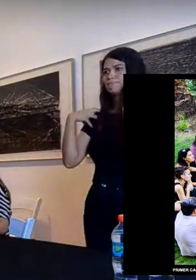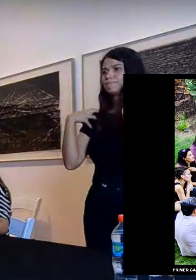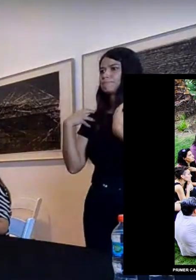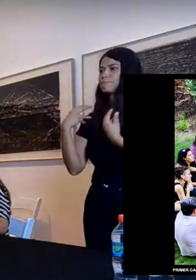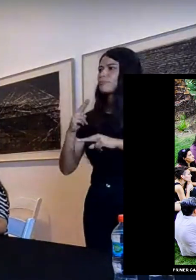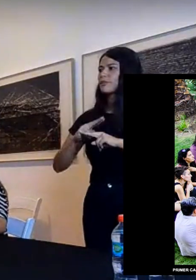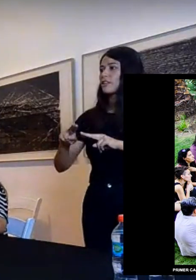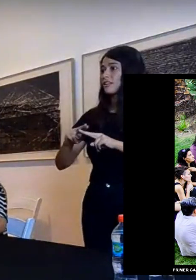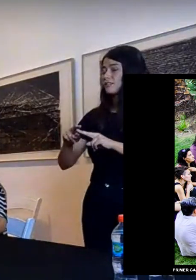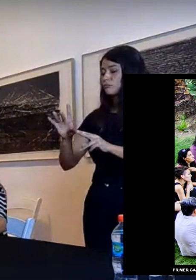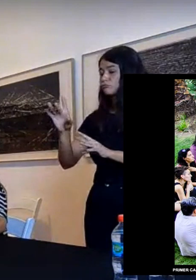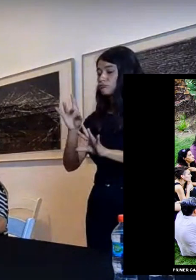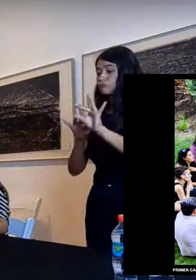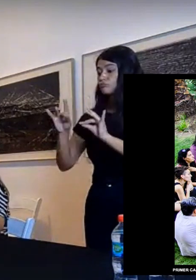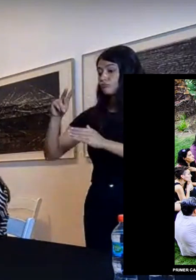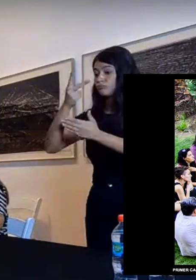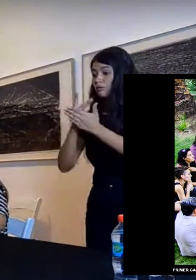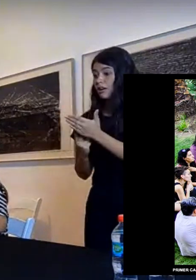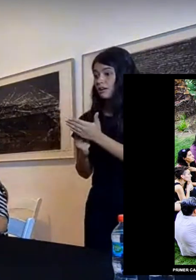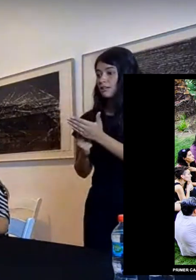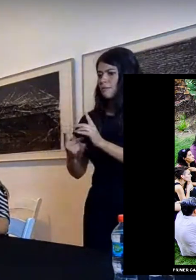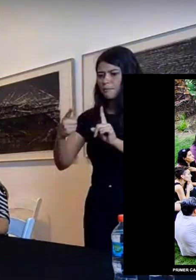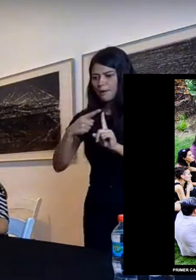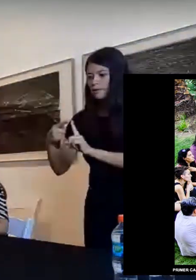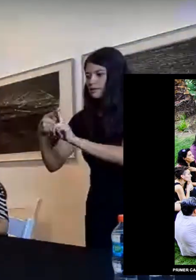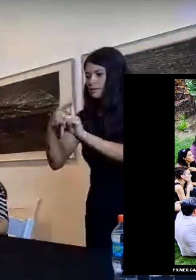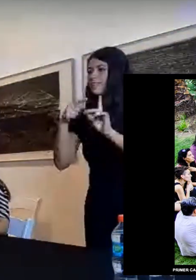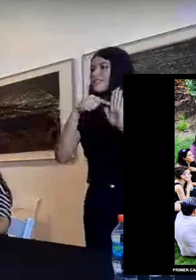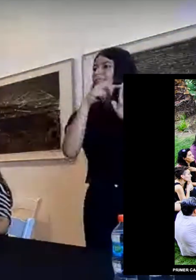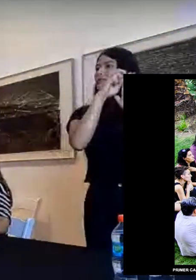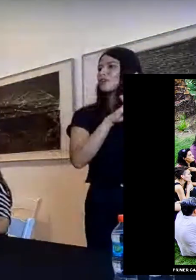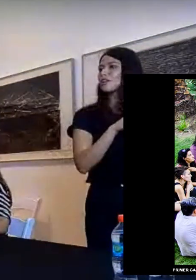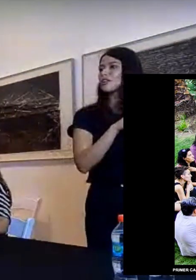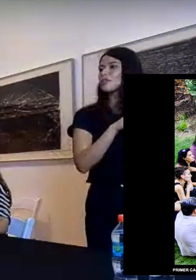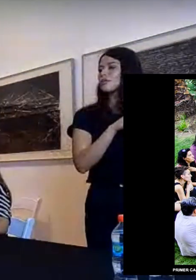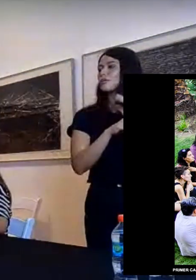generar una curaduría participativa a partir de este proyecto.